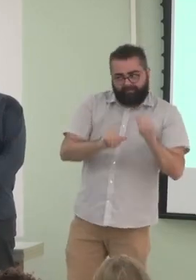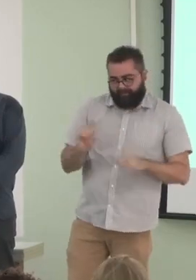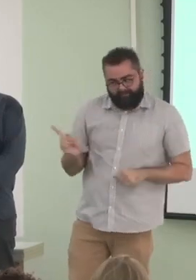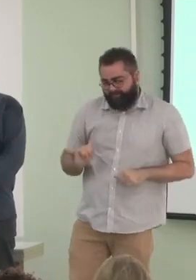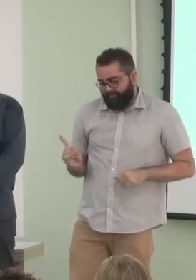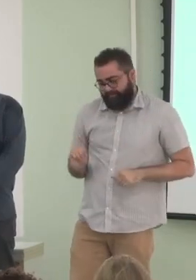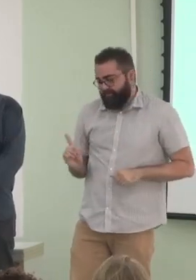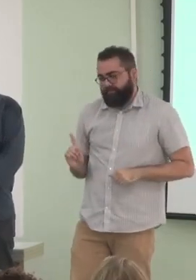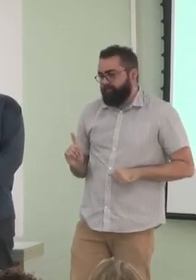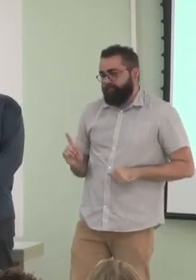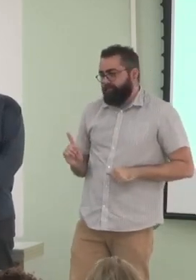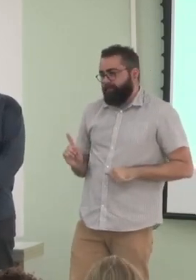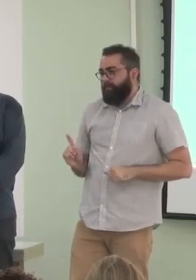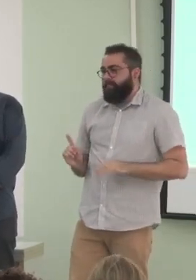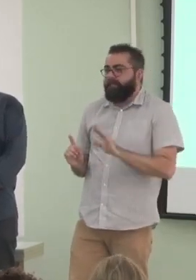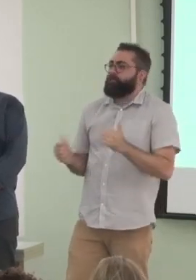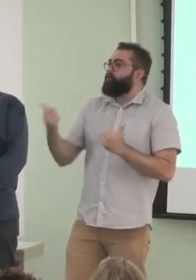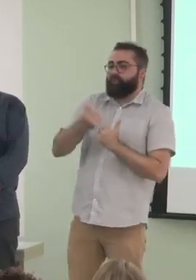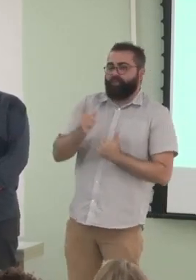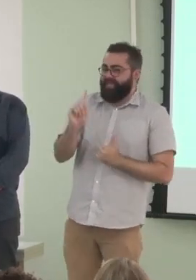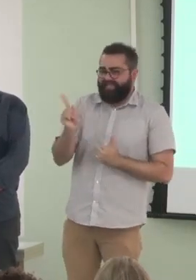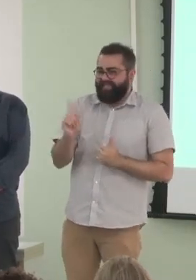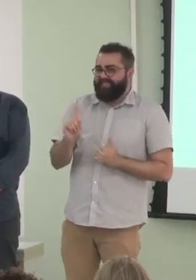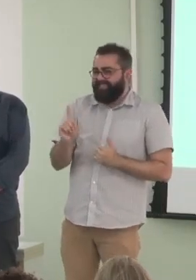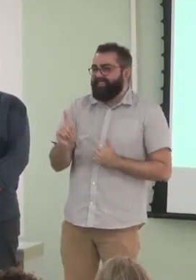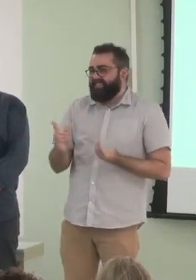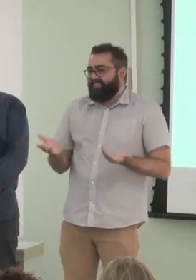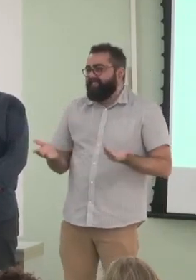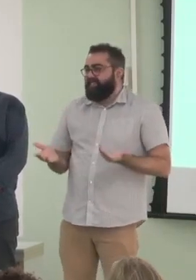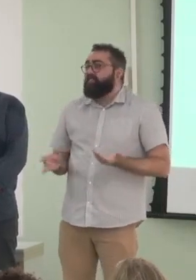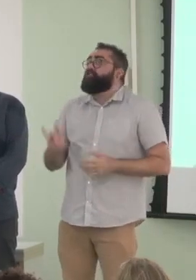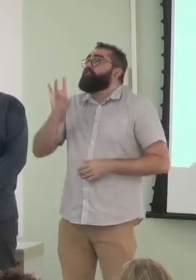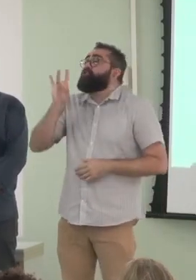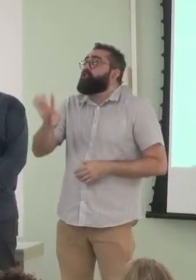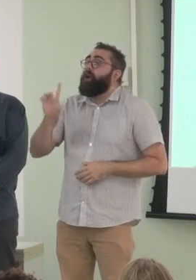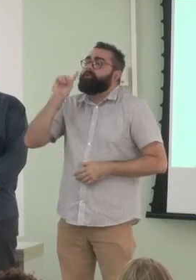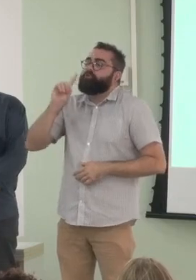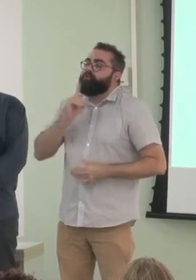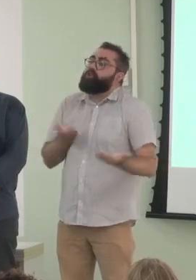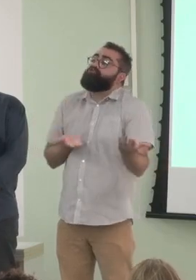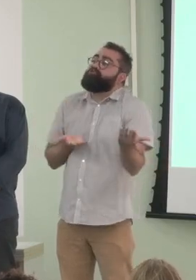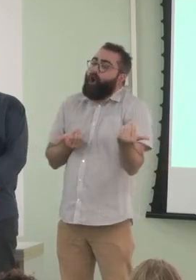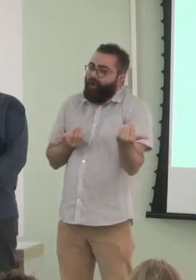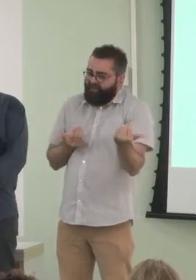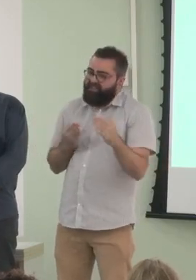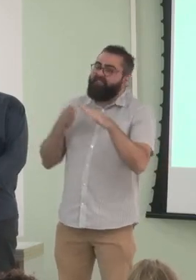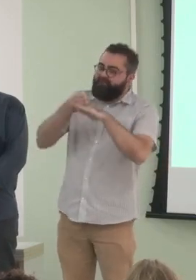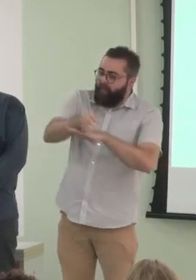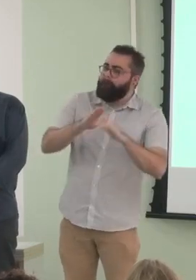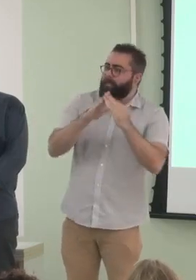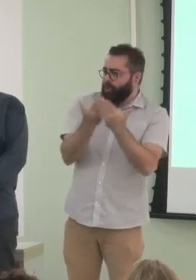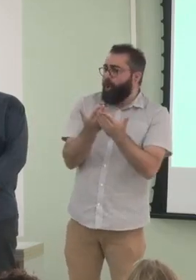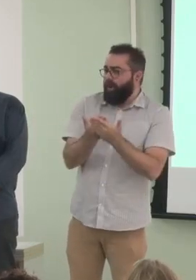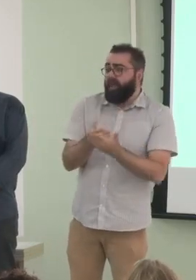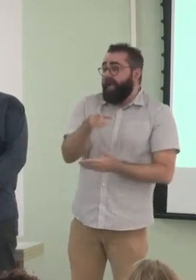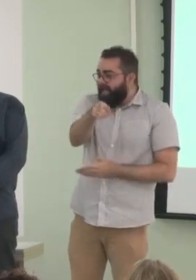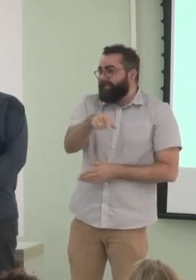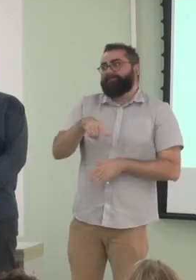que não estão indo lá para que a Libra substitua a cena, né? Os surdos jovens que acabam